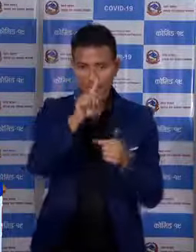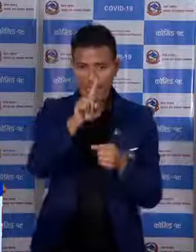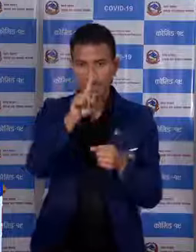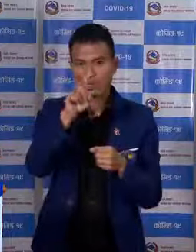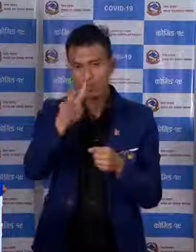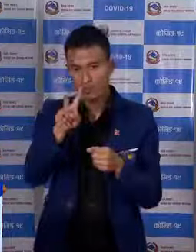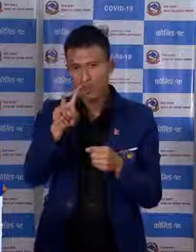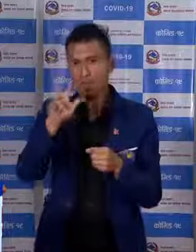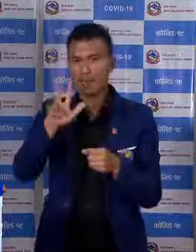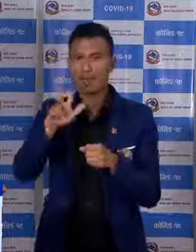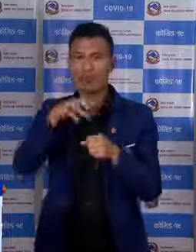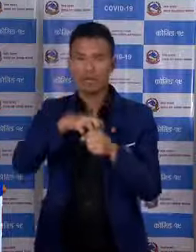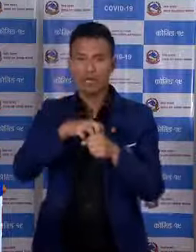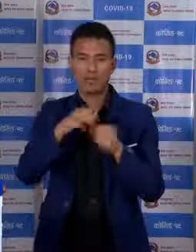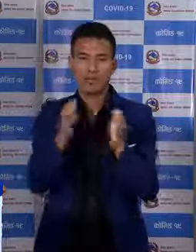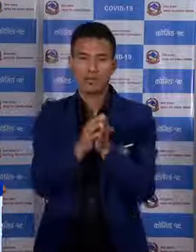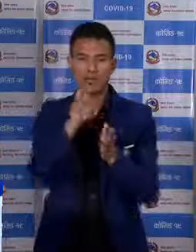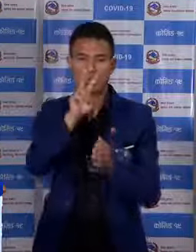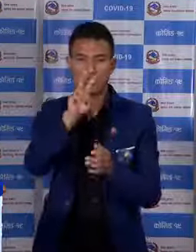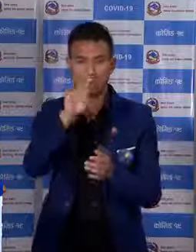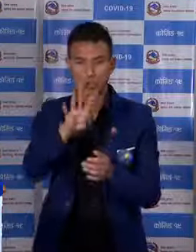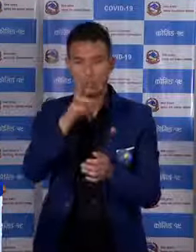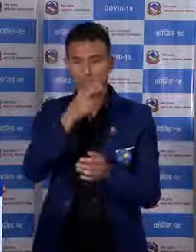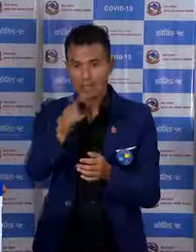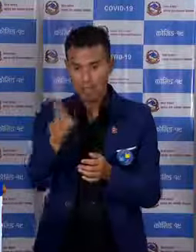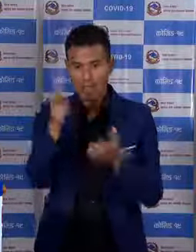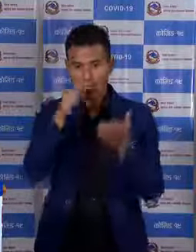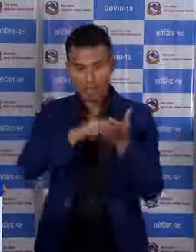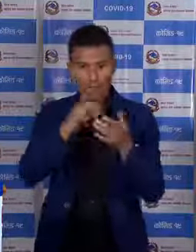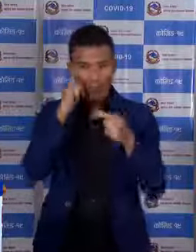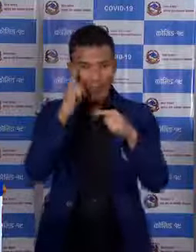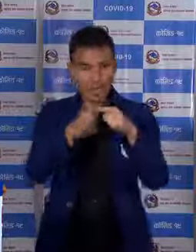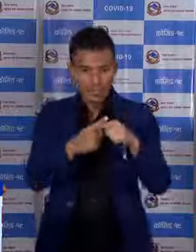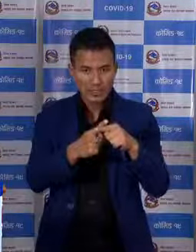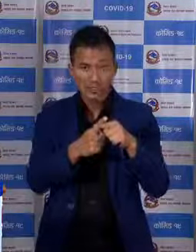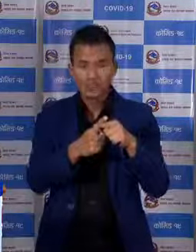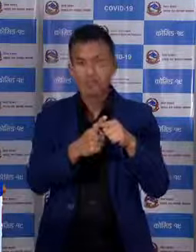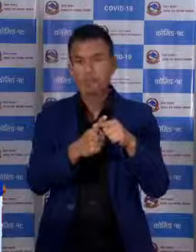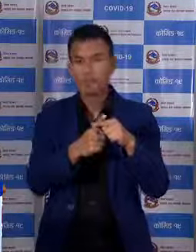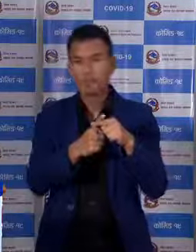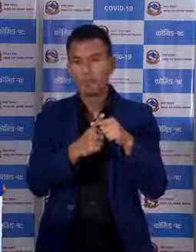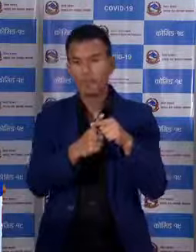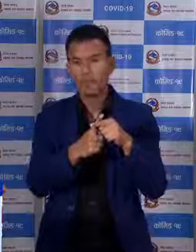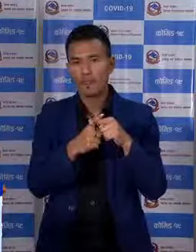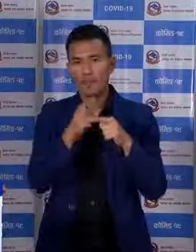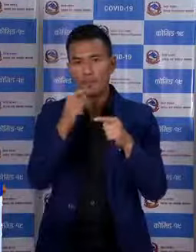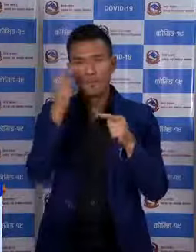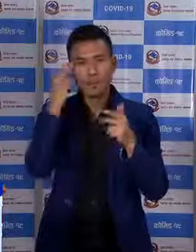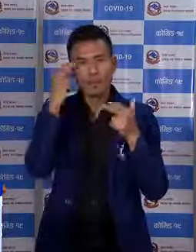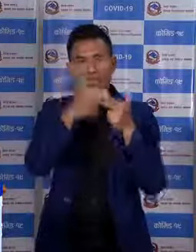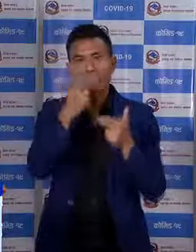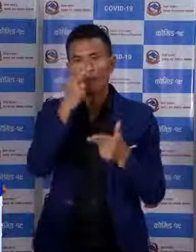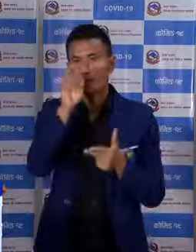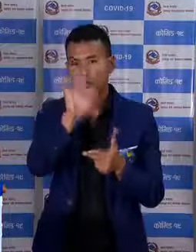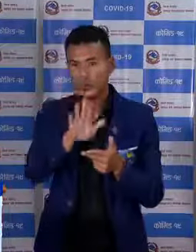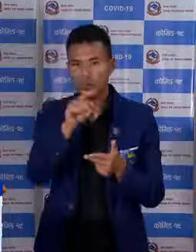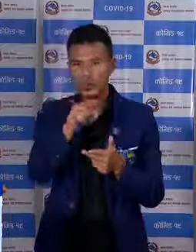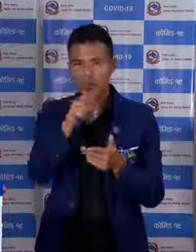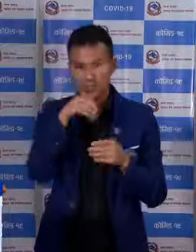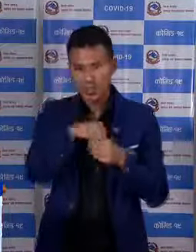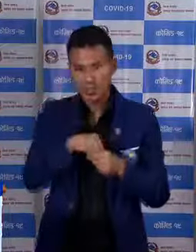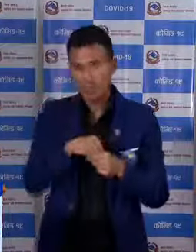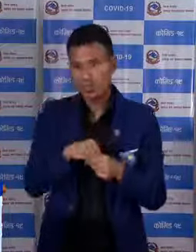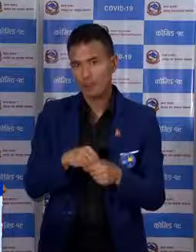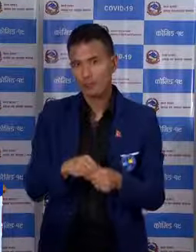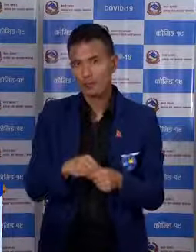आठ का जम्मा 24 जाना थप पोजिटिव को पईचान भःको छो जस्म